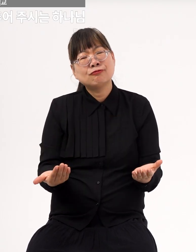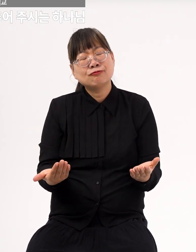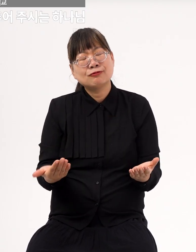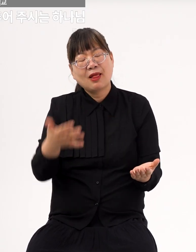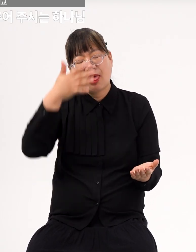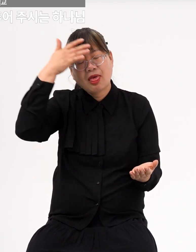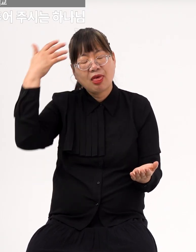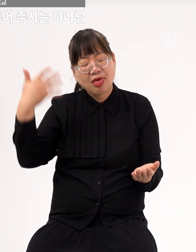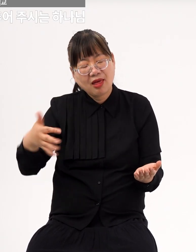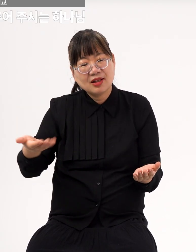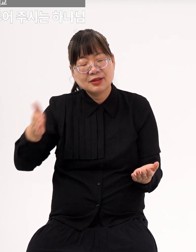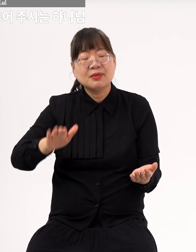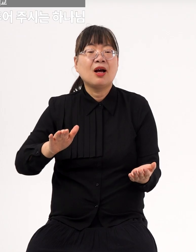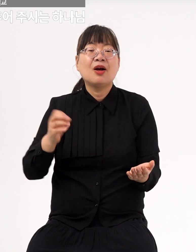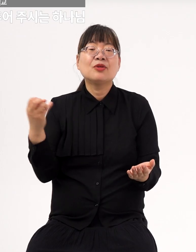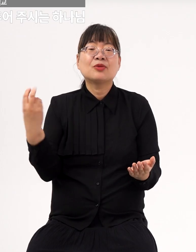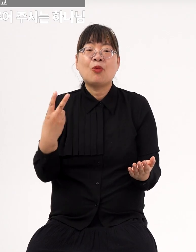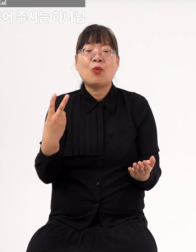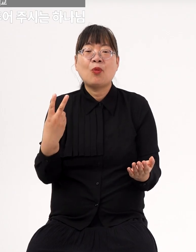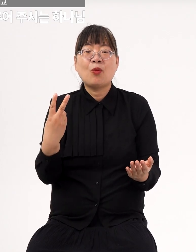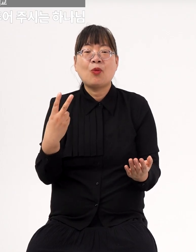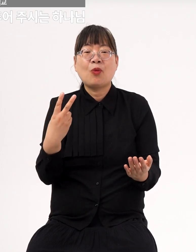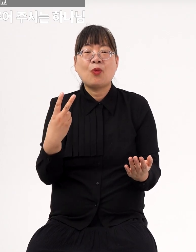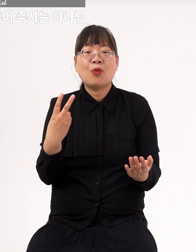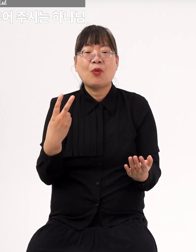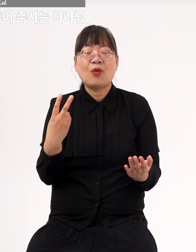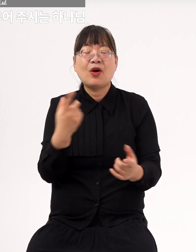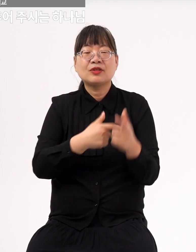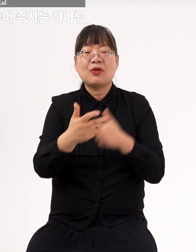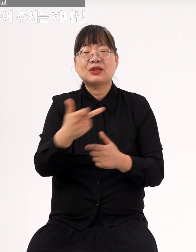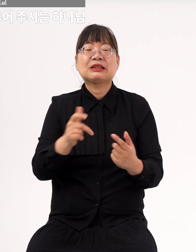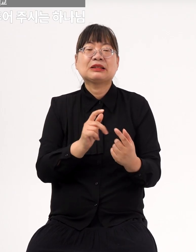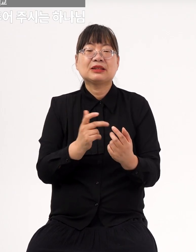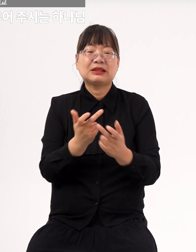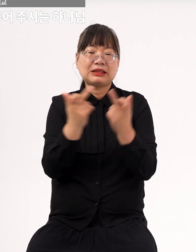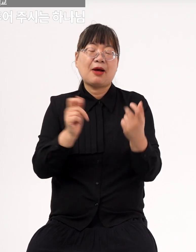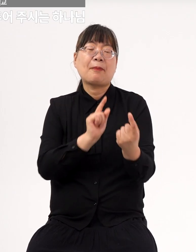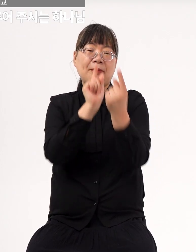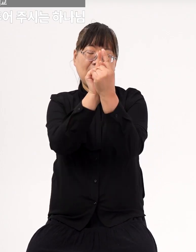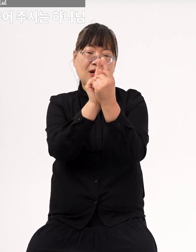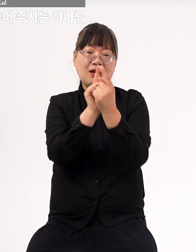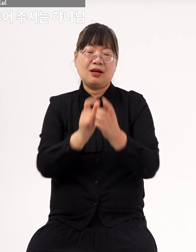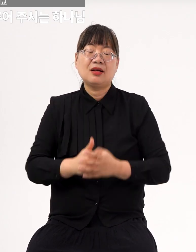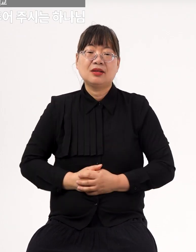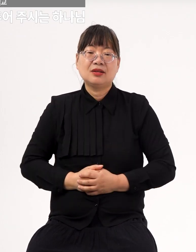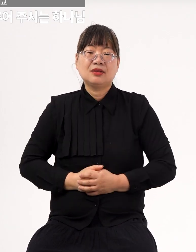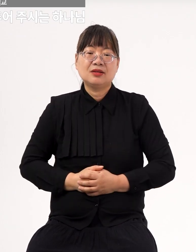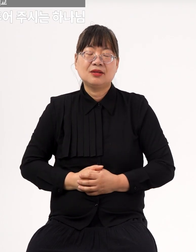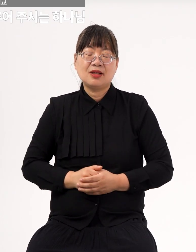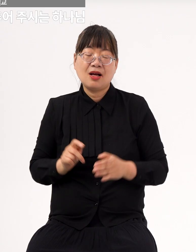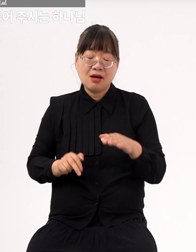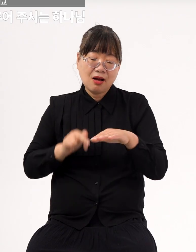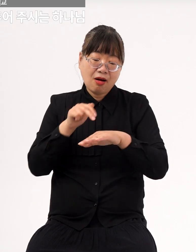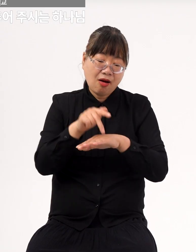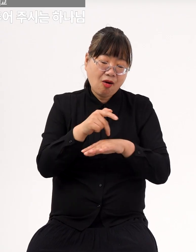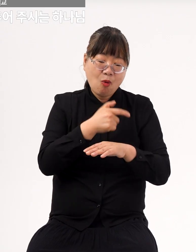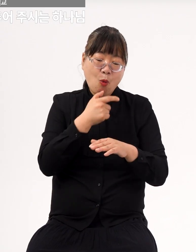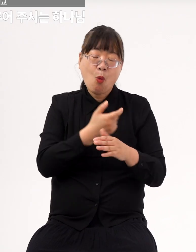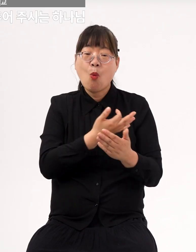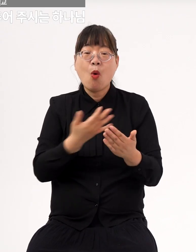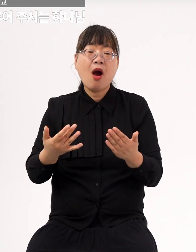쉬겠다 싶은데 뭐가 나옵니까? 더 큰 산이 나오고 건너야 될 강이